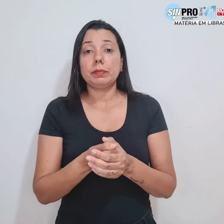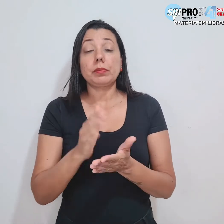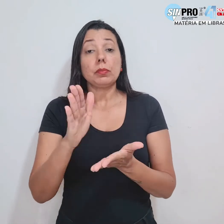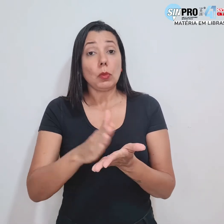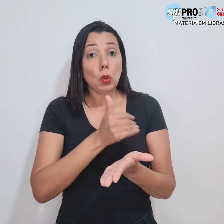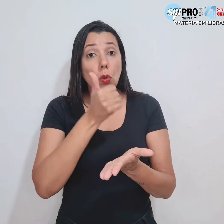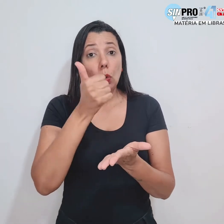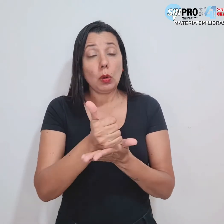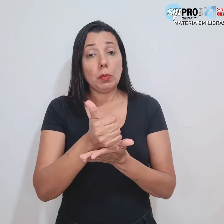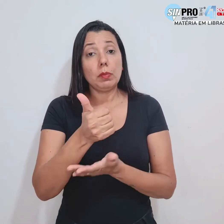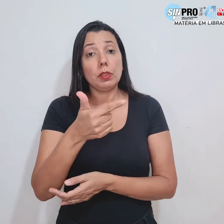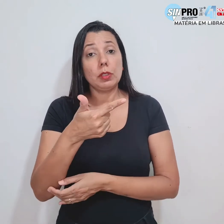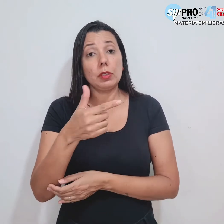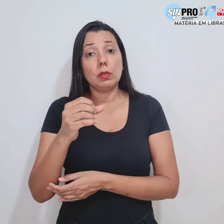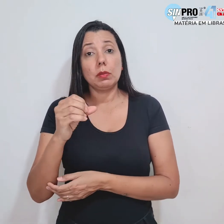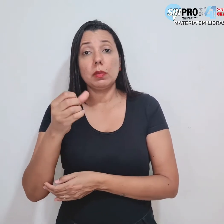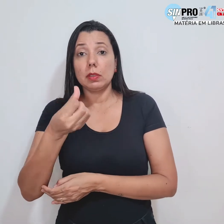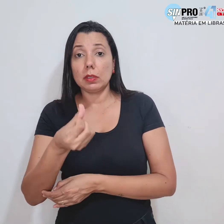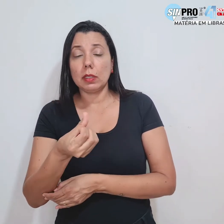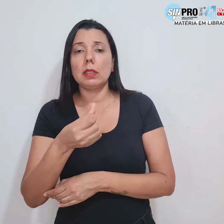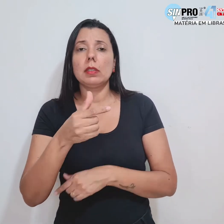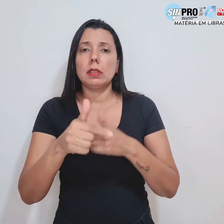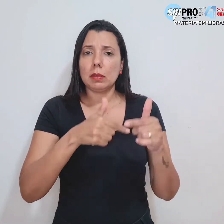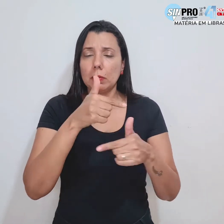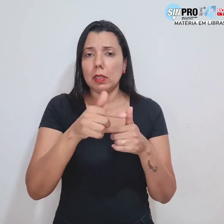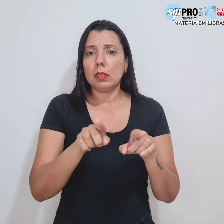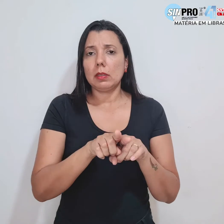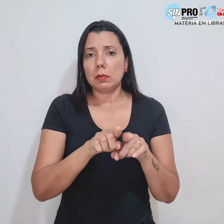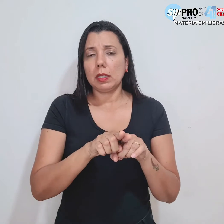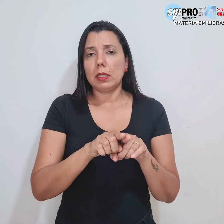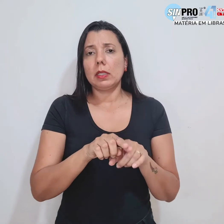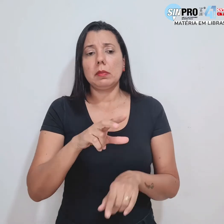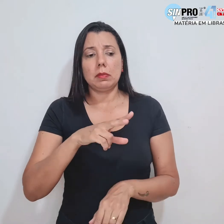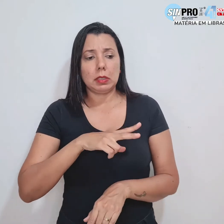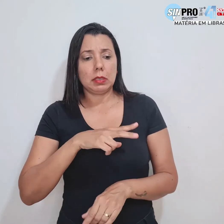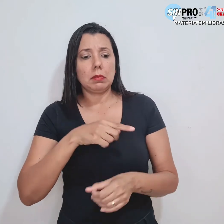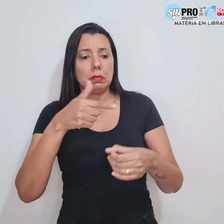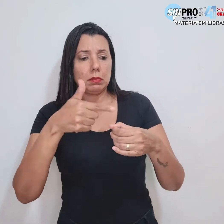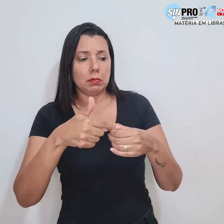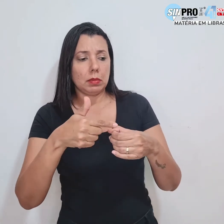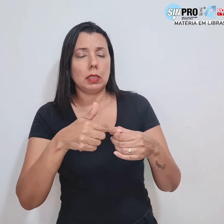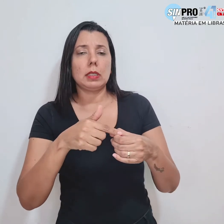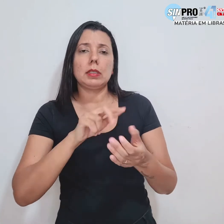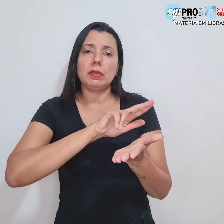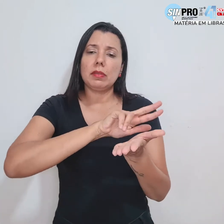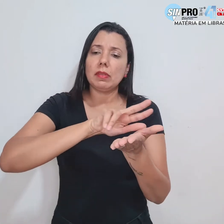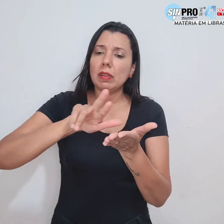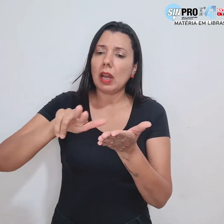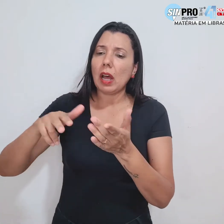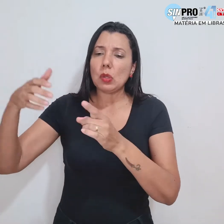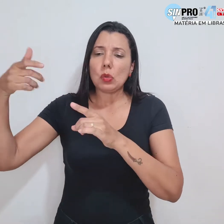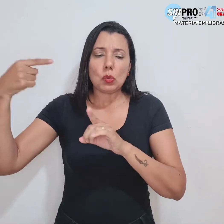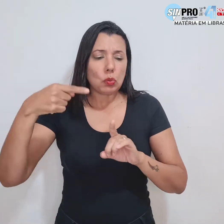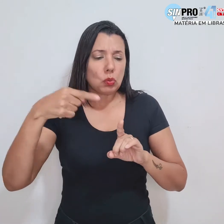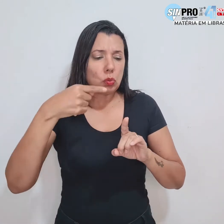Após o golpe de 2016, para além das ações que miram na privatização da Petrobras, diversos ataques à